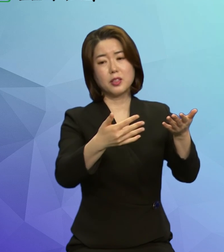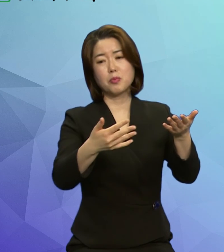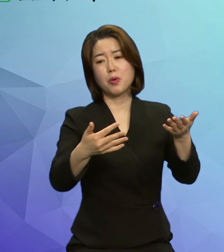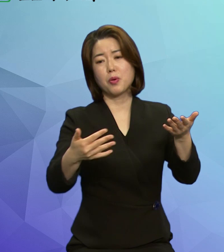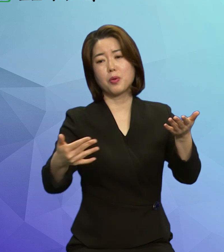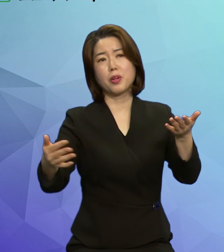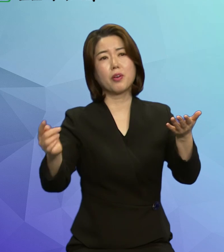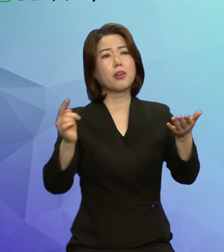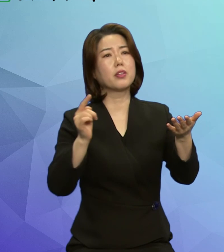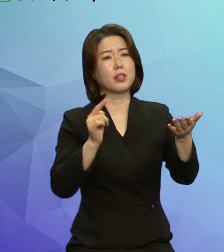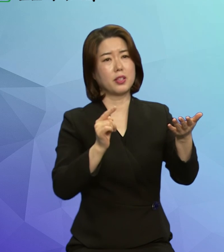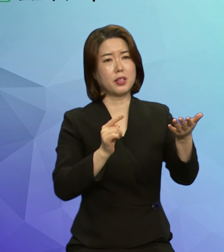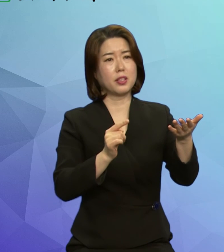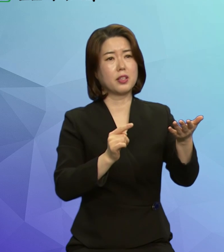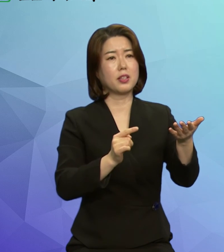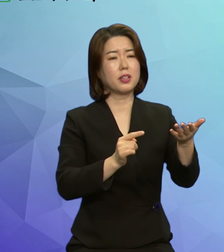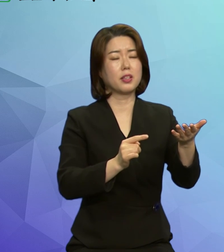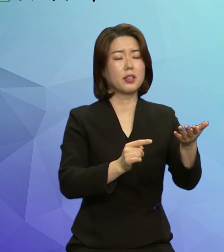그